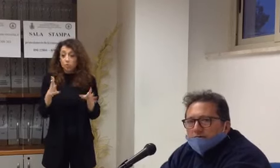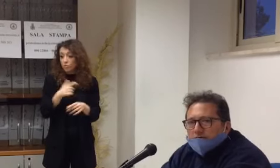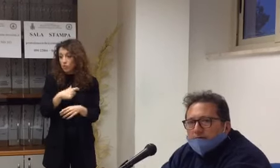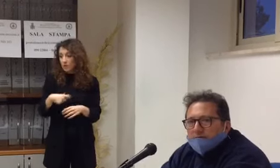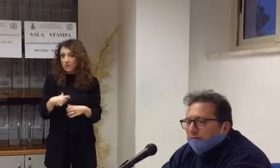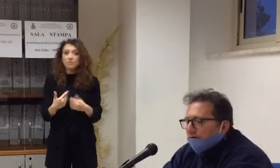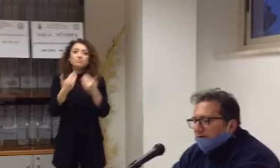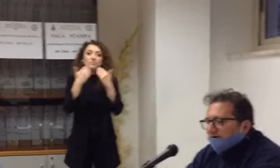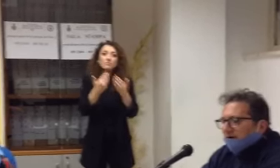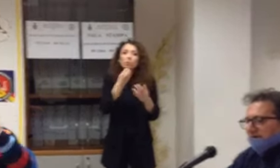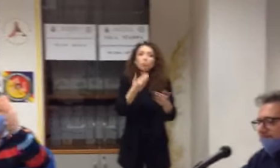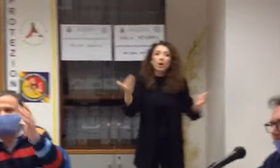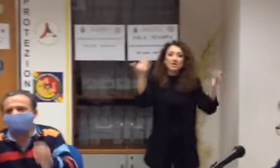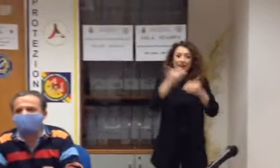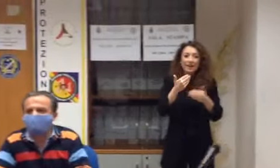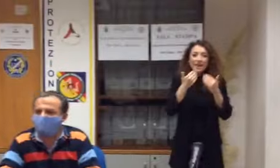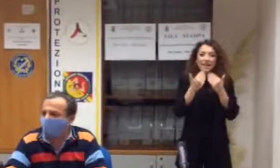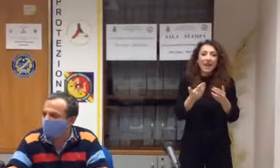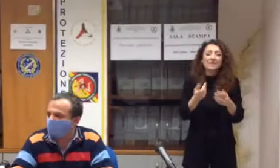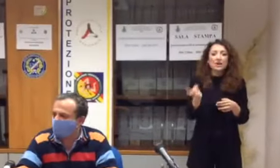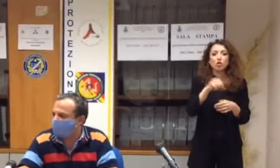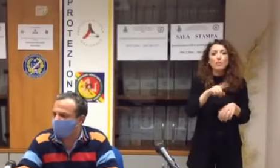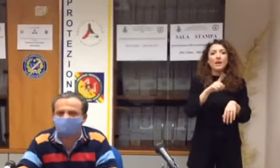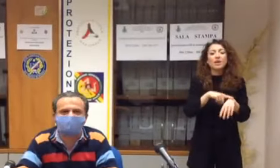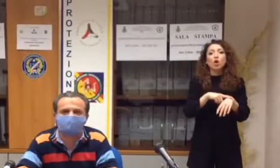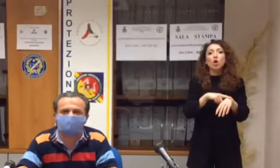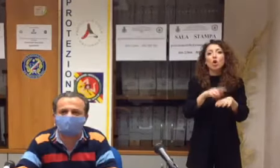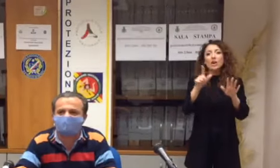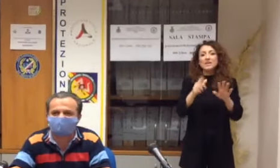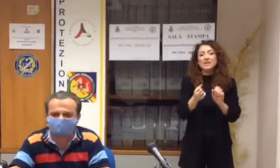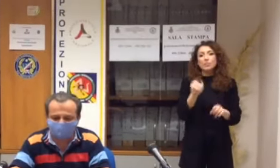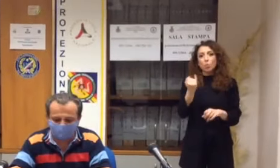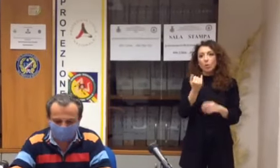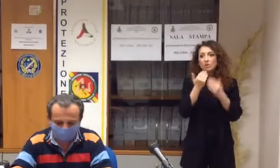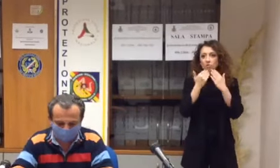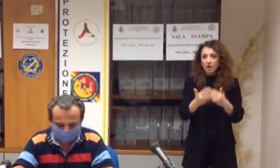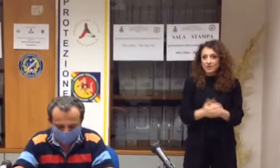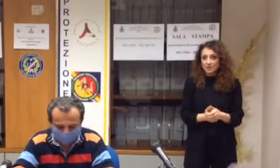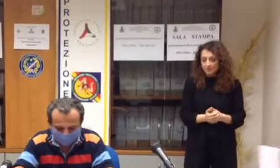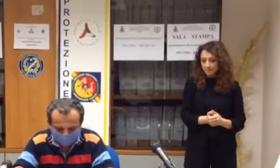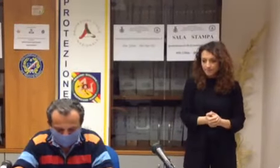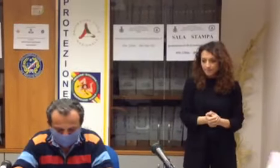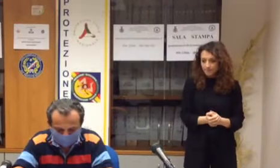e per questo vi auguriamo una buona serata. A domani alle ore 18:45. Grazie.